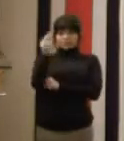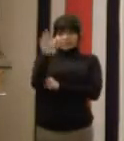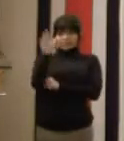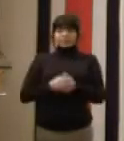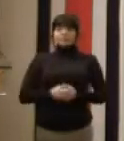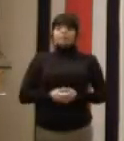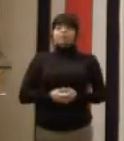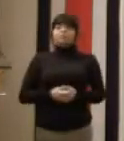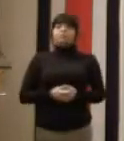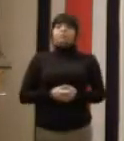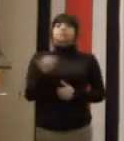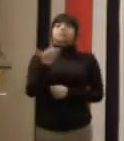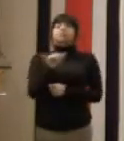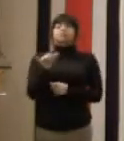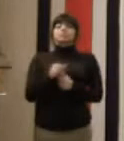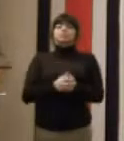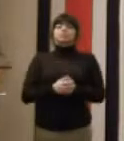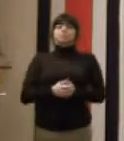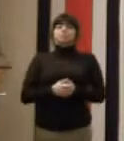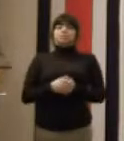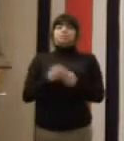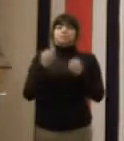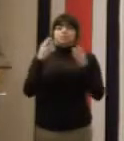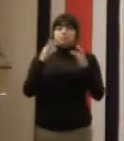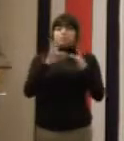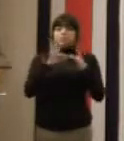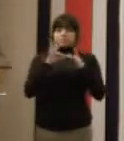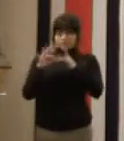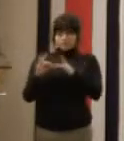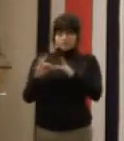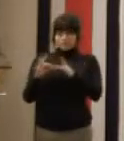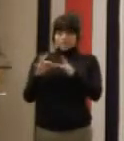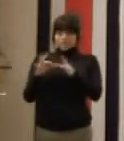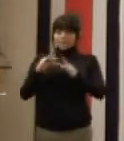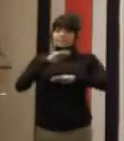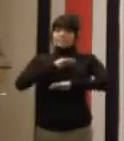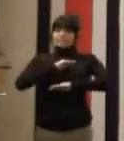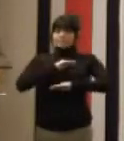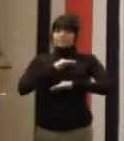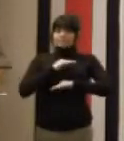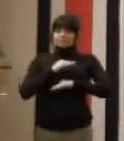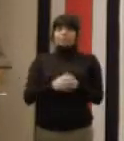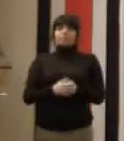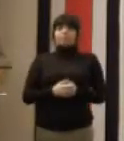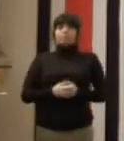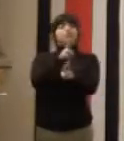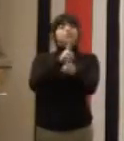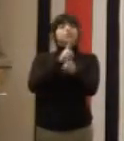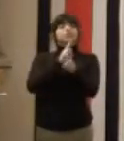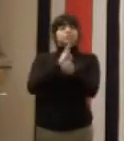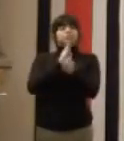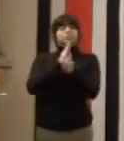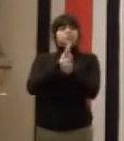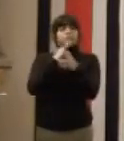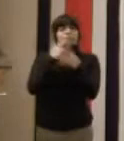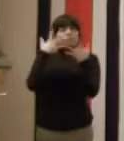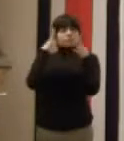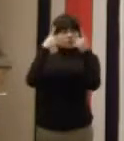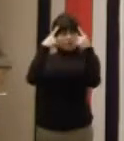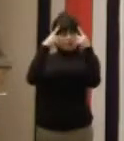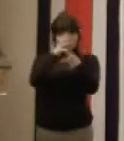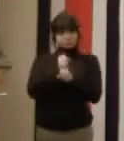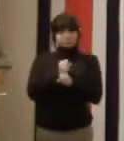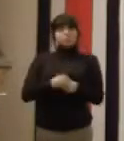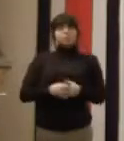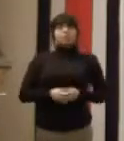2015. Y también una muy especial satisfacción por los resultados